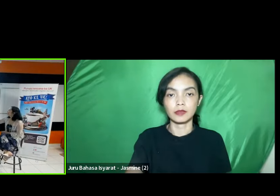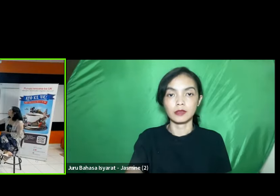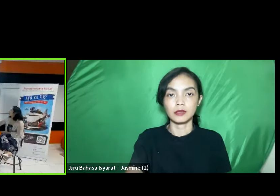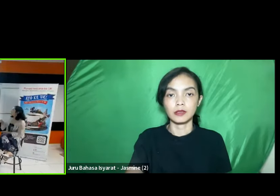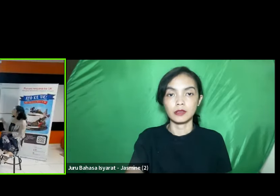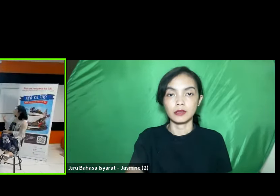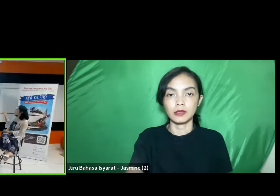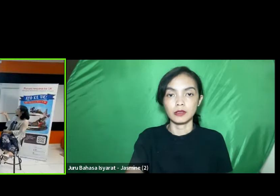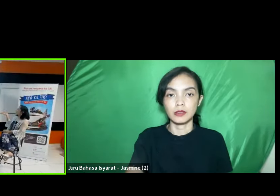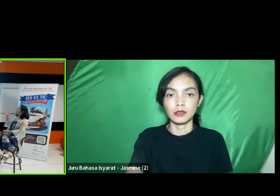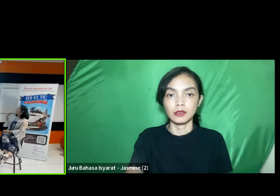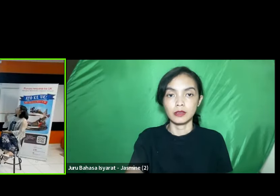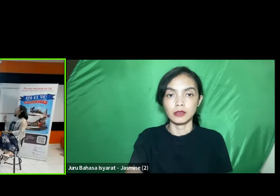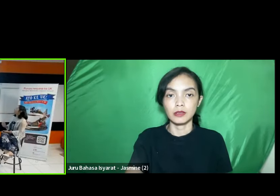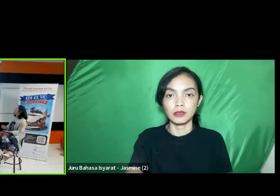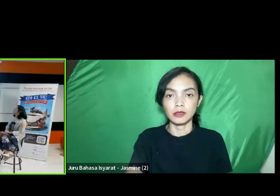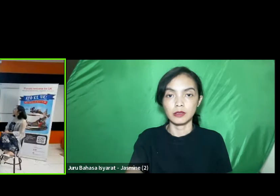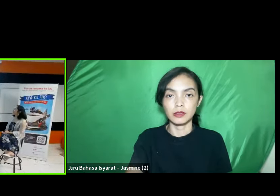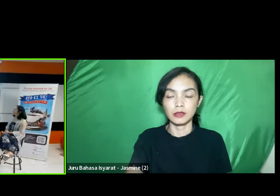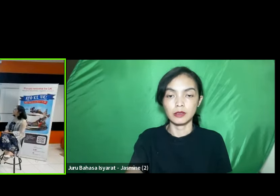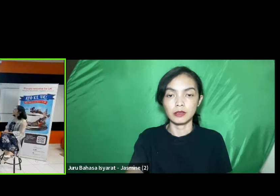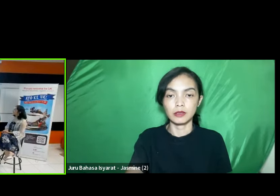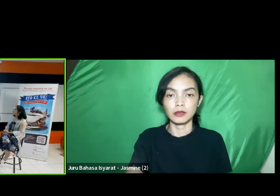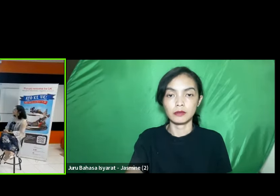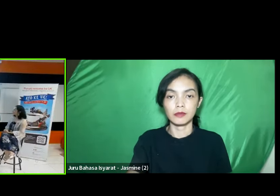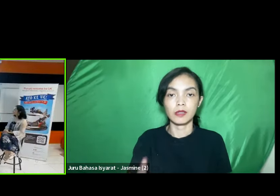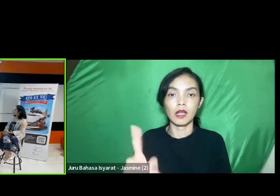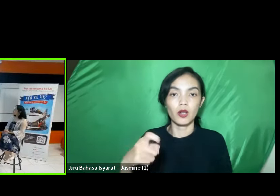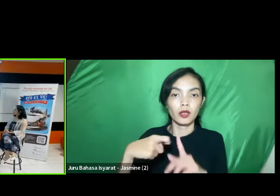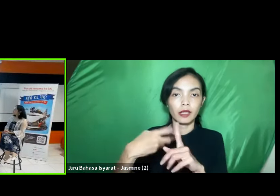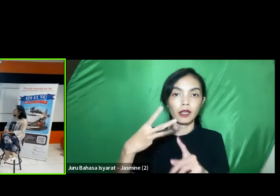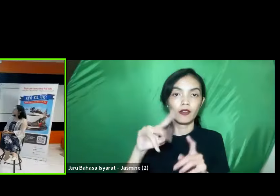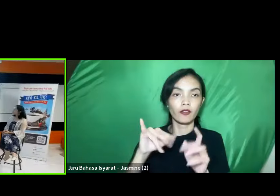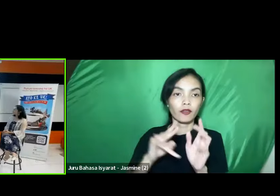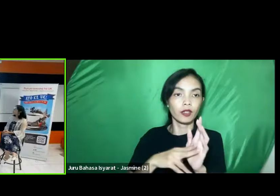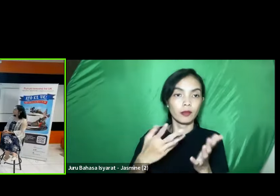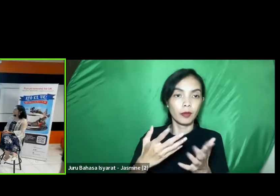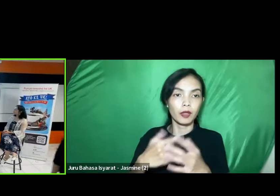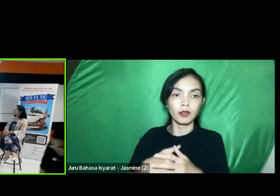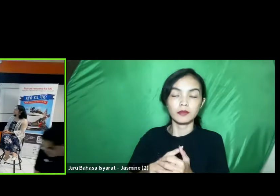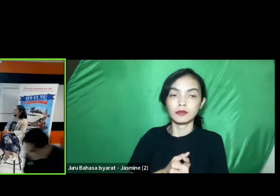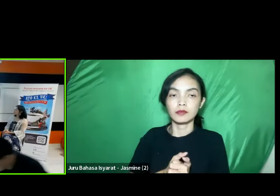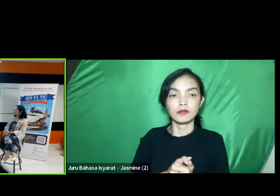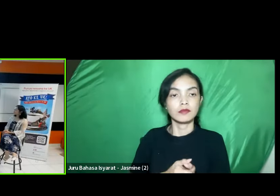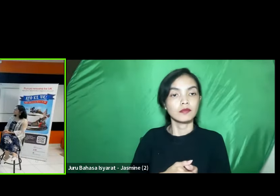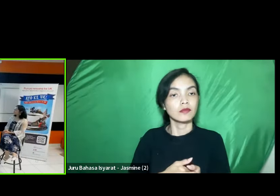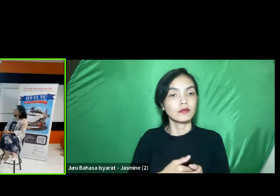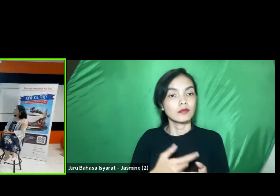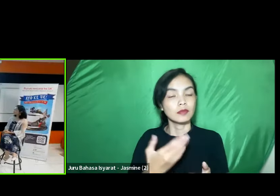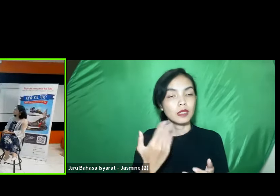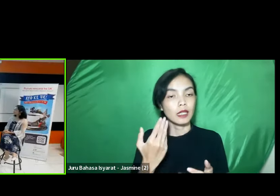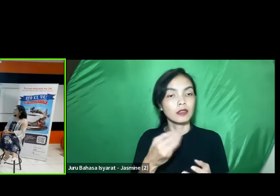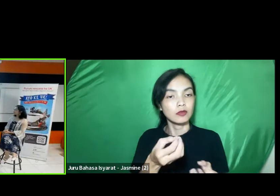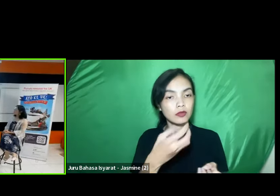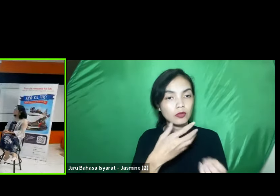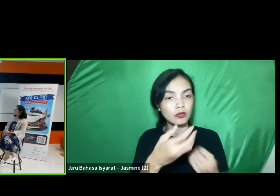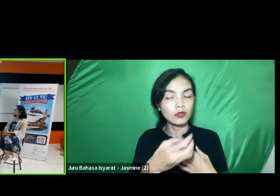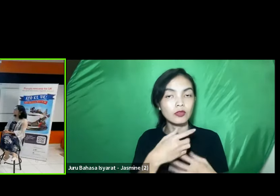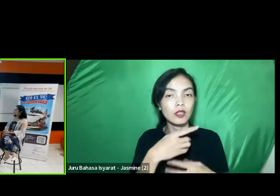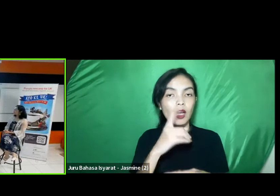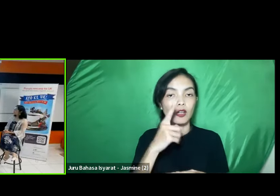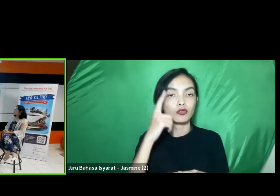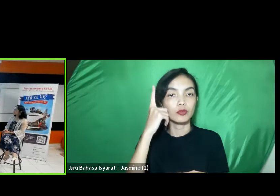gityal kalau dari Kak k gimana Kak menurut kakak mungkin udah banyakampai tadi ya dari harus realistis